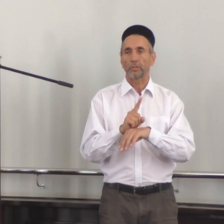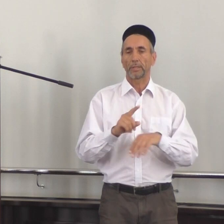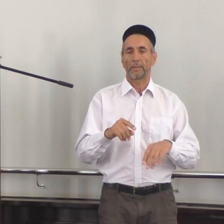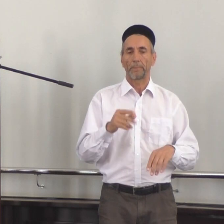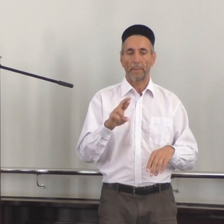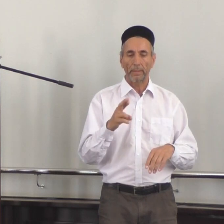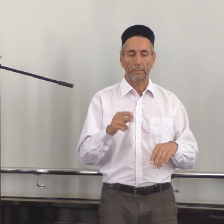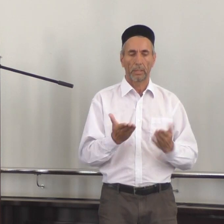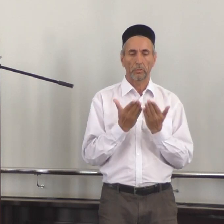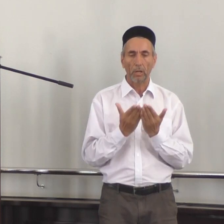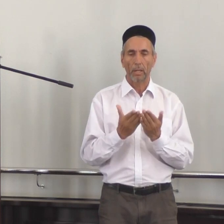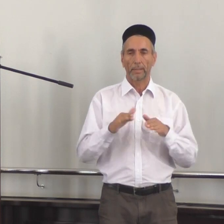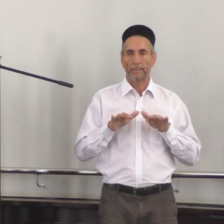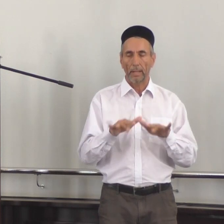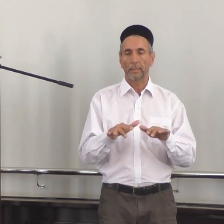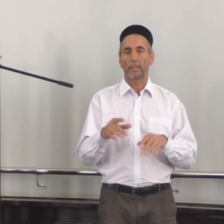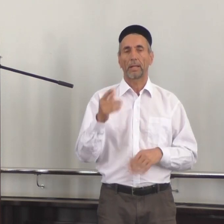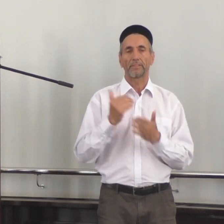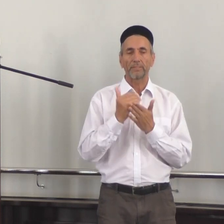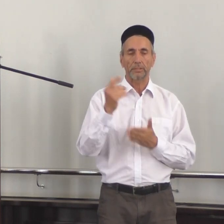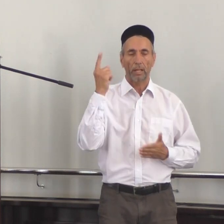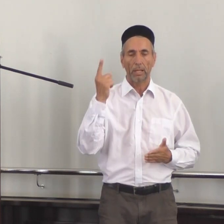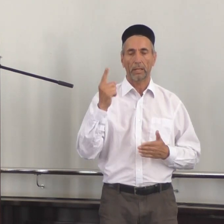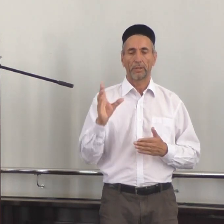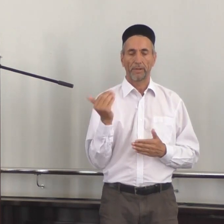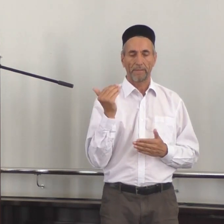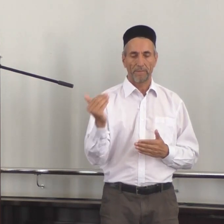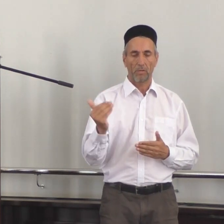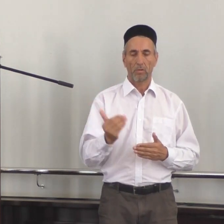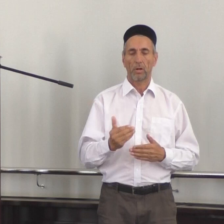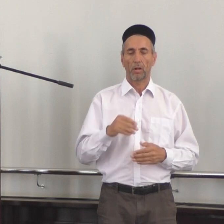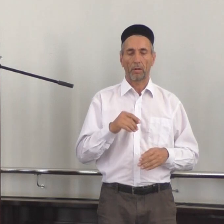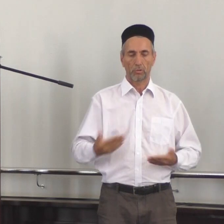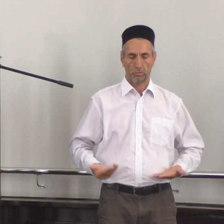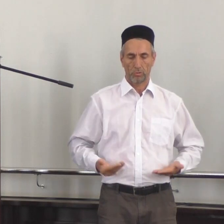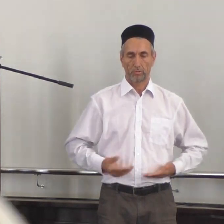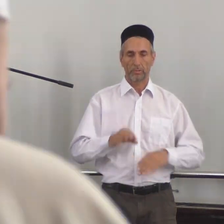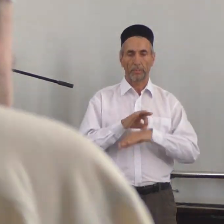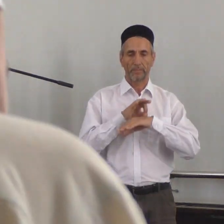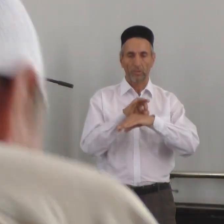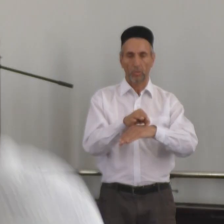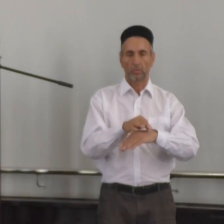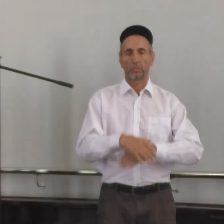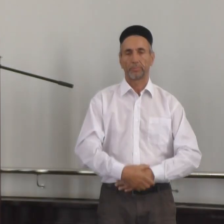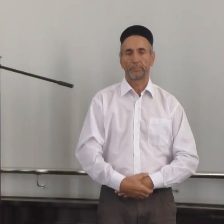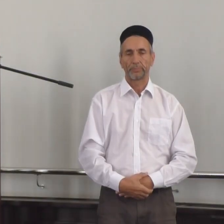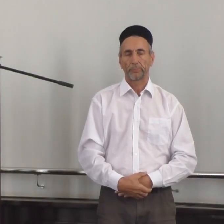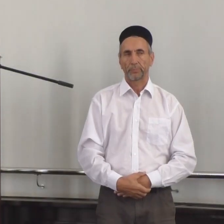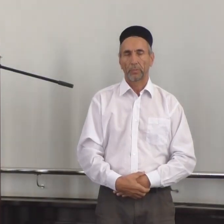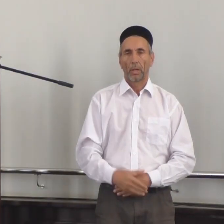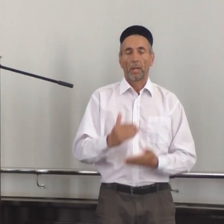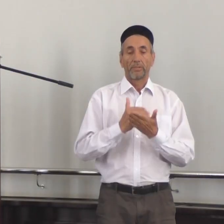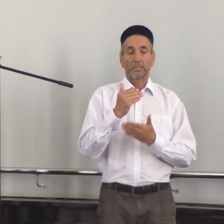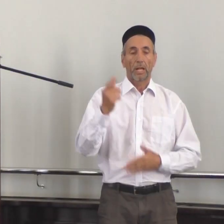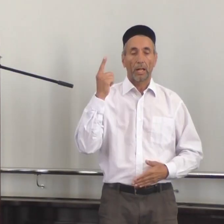сәгатьләребезне дуа кылып, Аллаһ Тәгаләгә ялварып, тормышны алып барсак иде. Инде